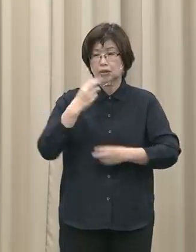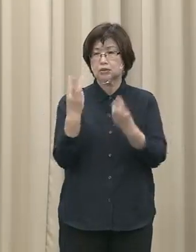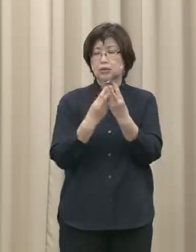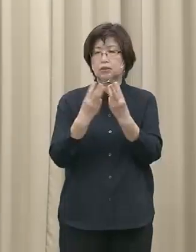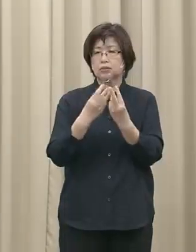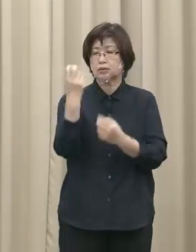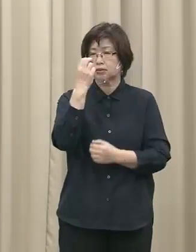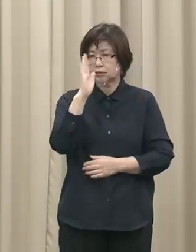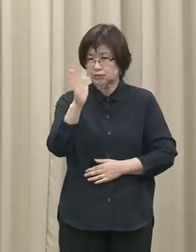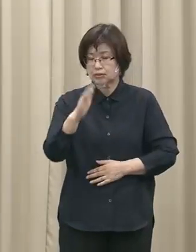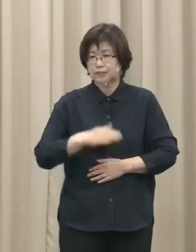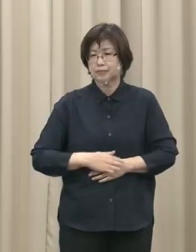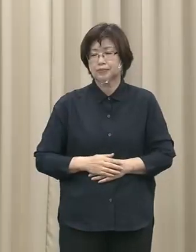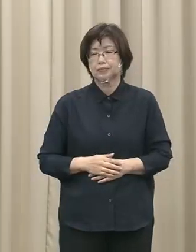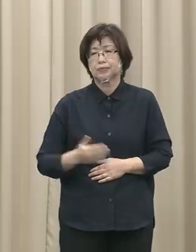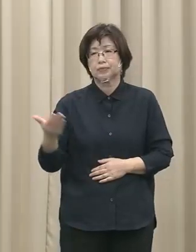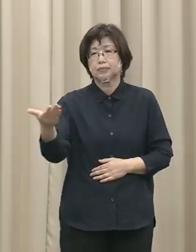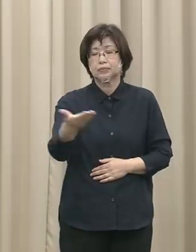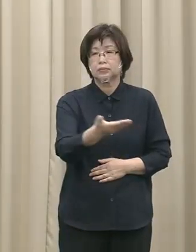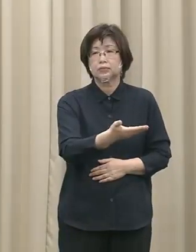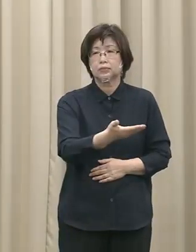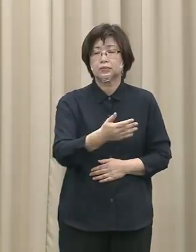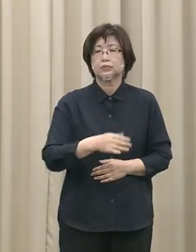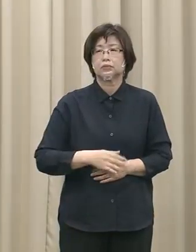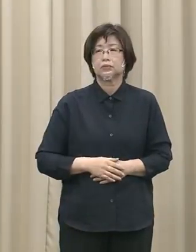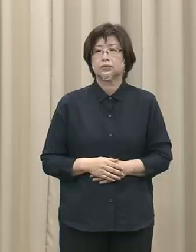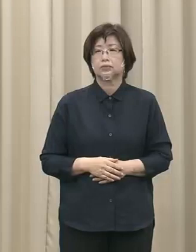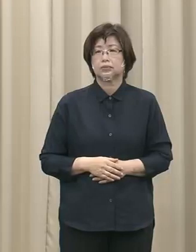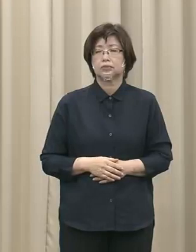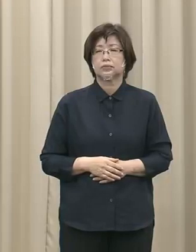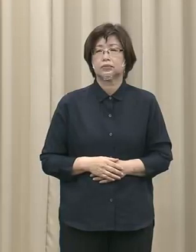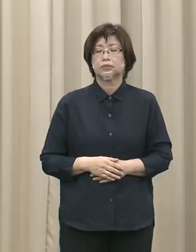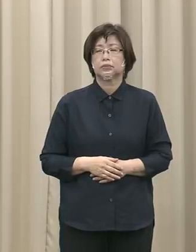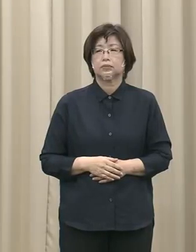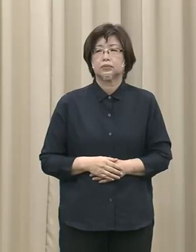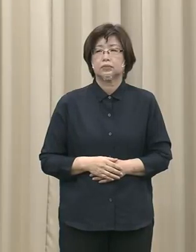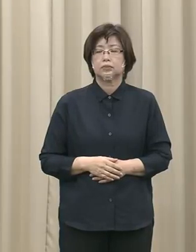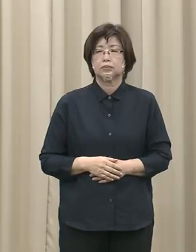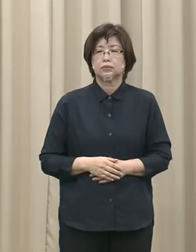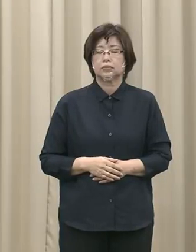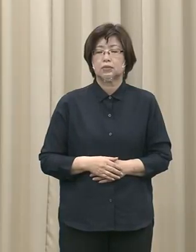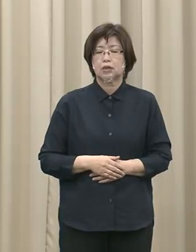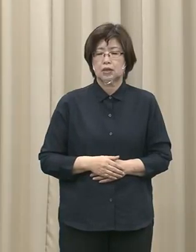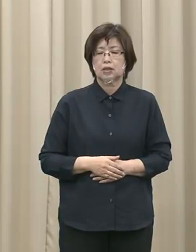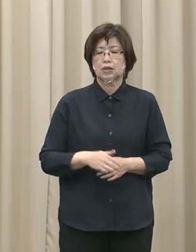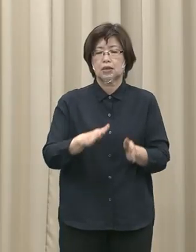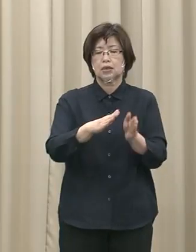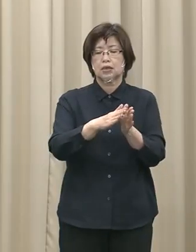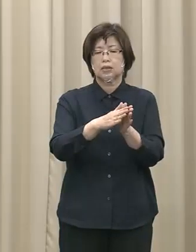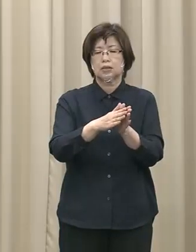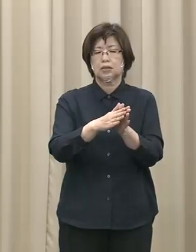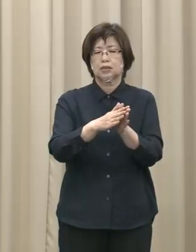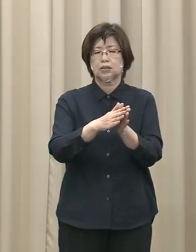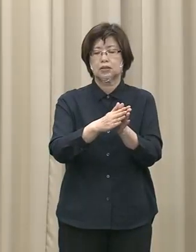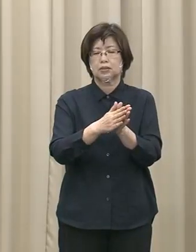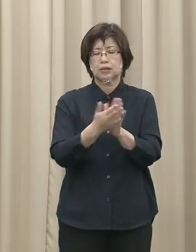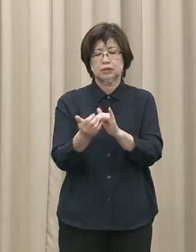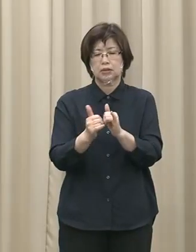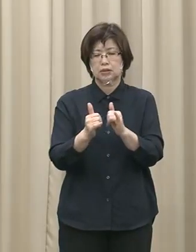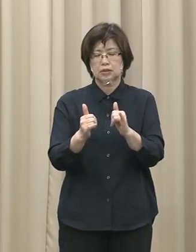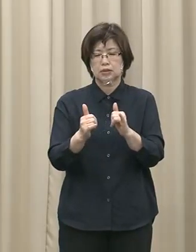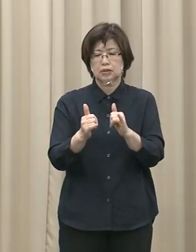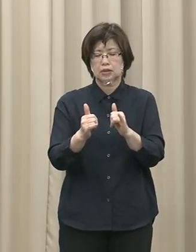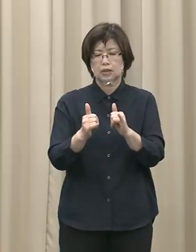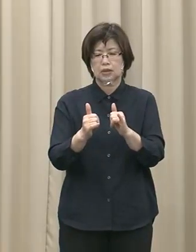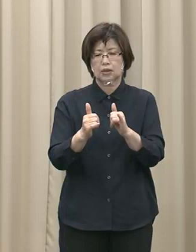改めてもう一度、その死者まで出ちゃってしまったということについて一言指導されて。 いや、それは一番最初に申し上げました